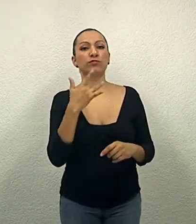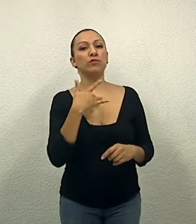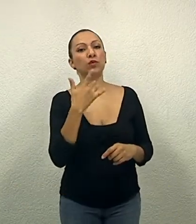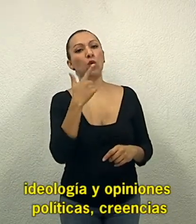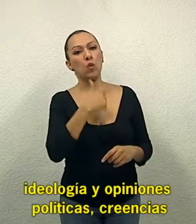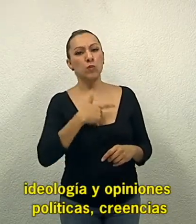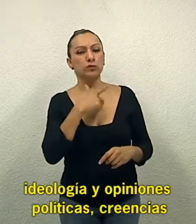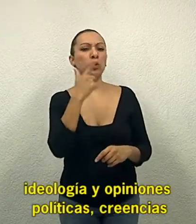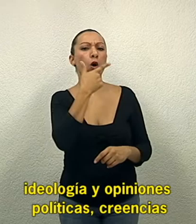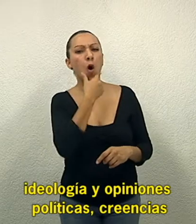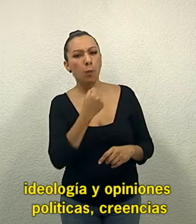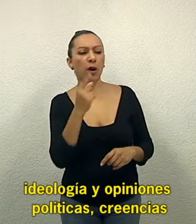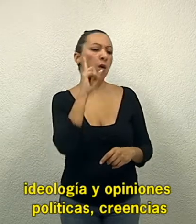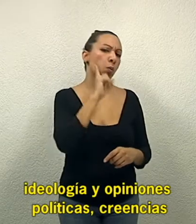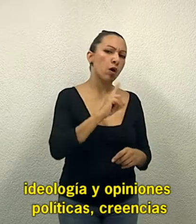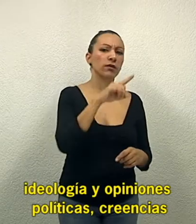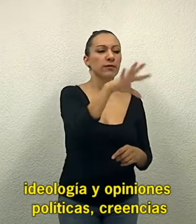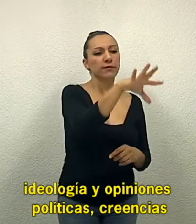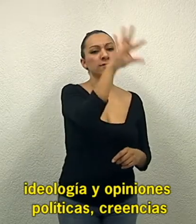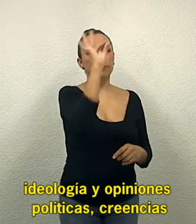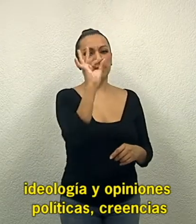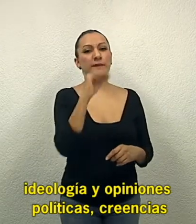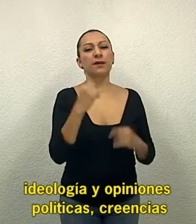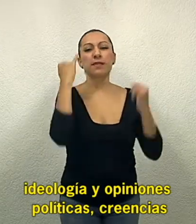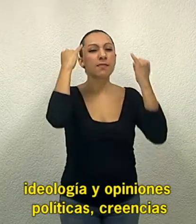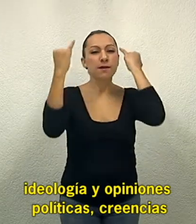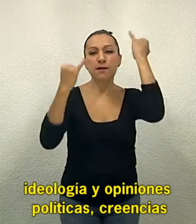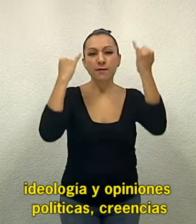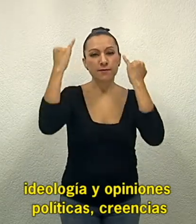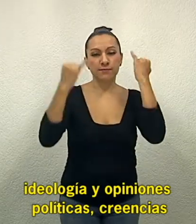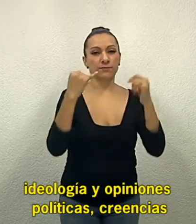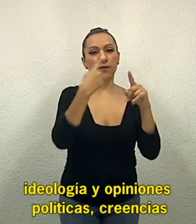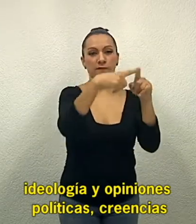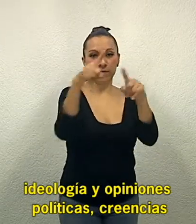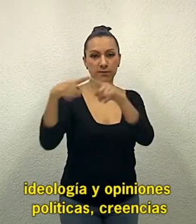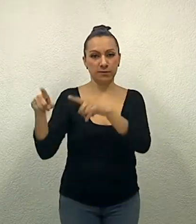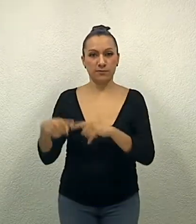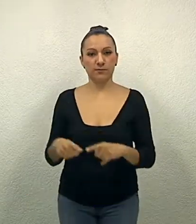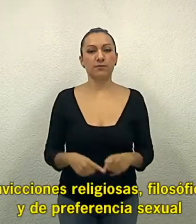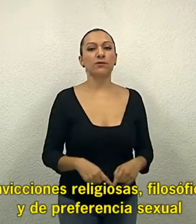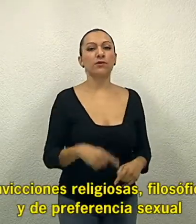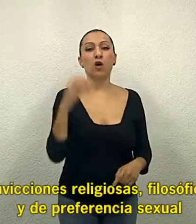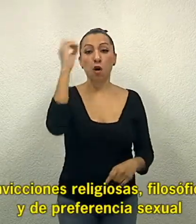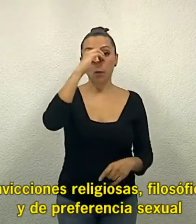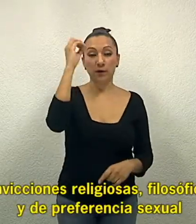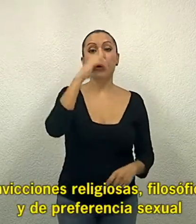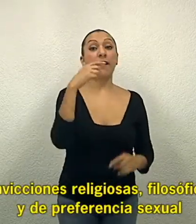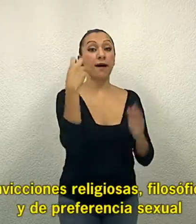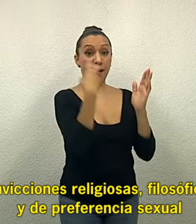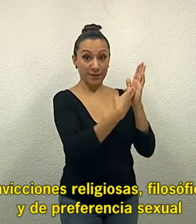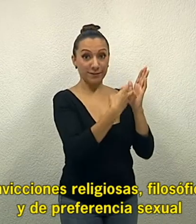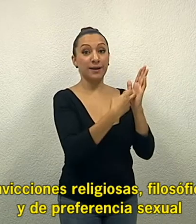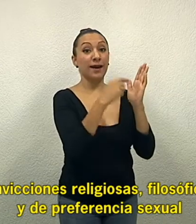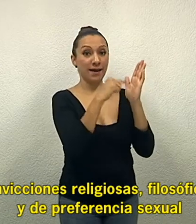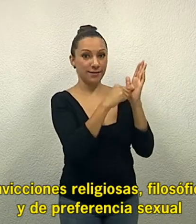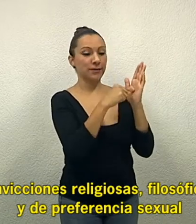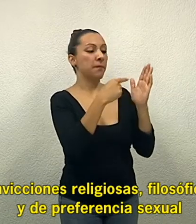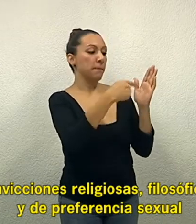ideología y opiniones políticas creencias convicciones religiosas filosóficas